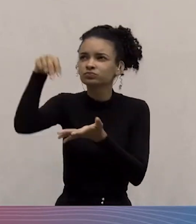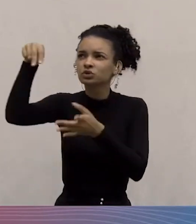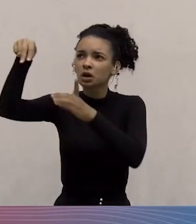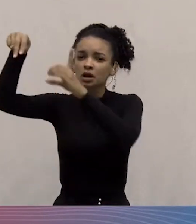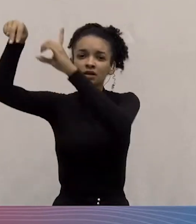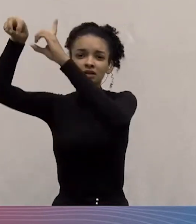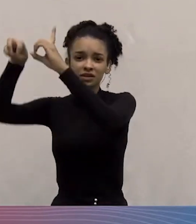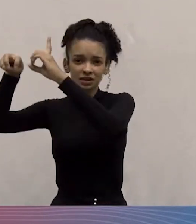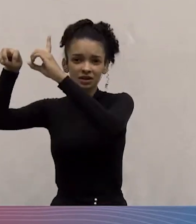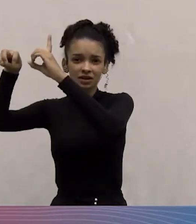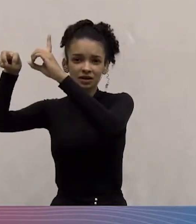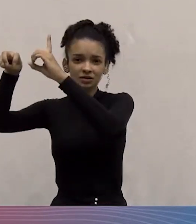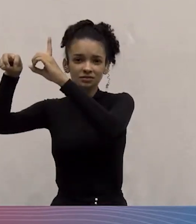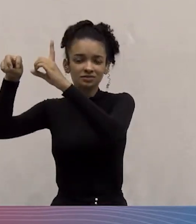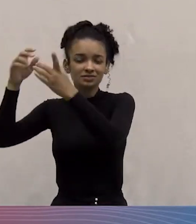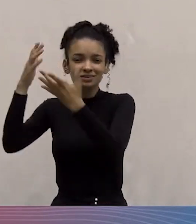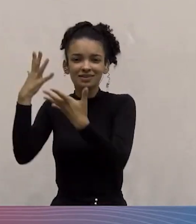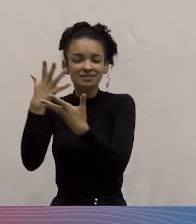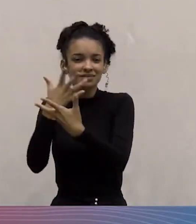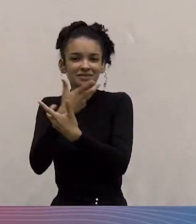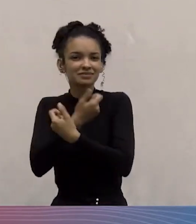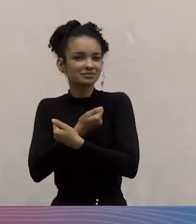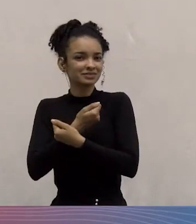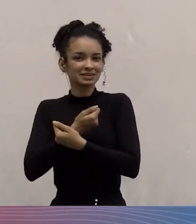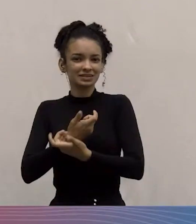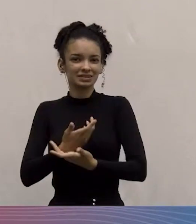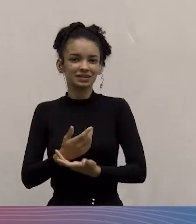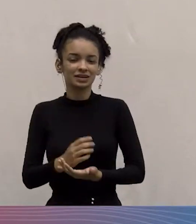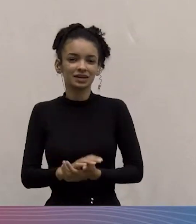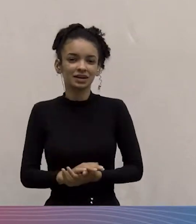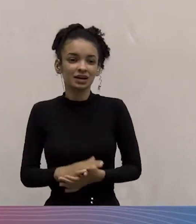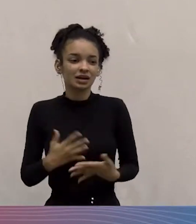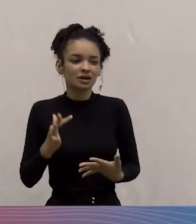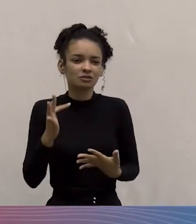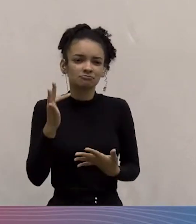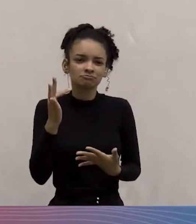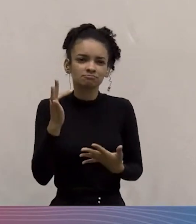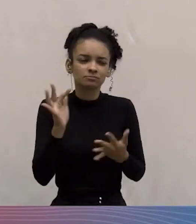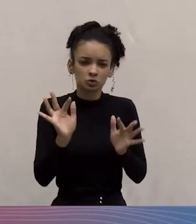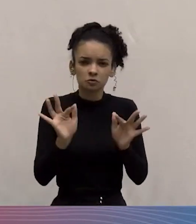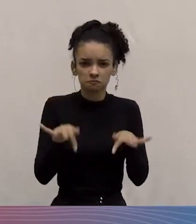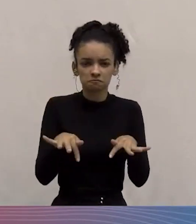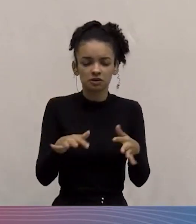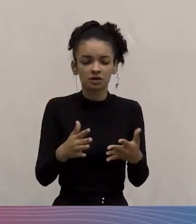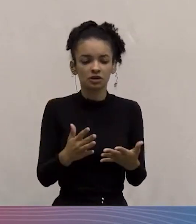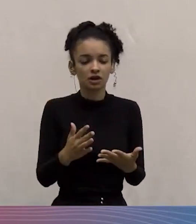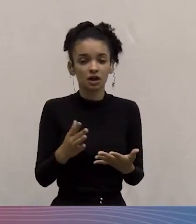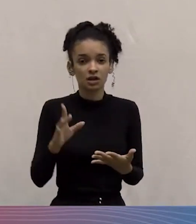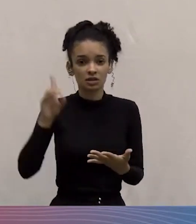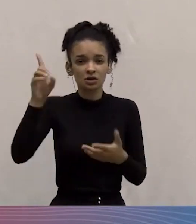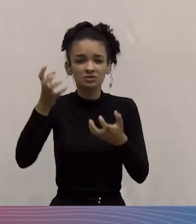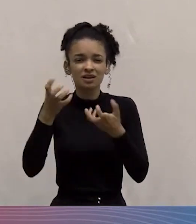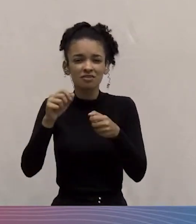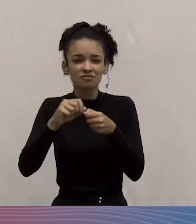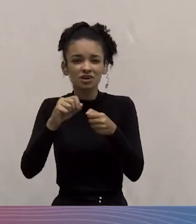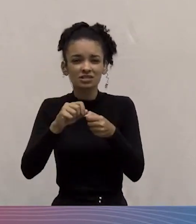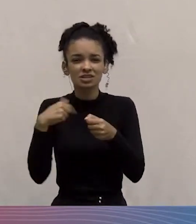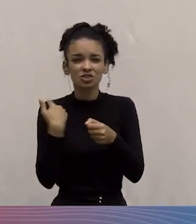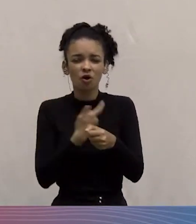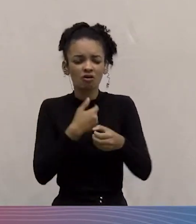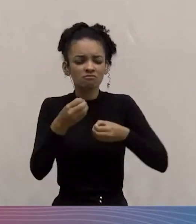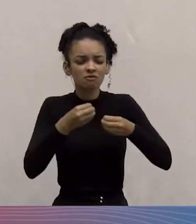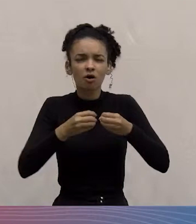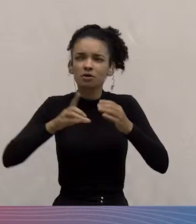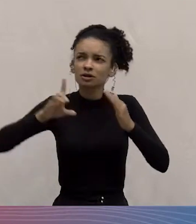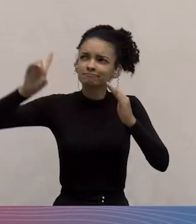Cristo Jesus. Que maravilha! E no fim Deus quer fazer de nós uma obra-prima habitável para Ele.